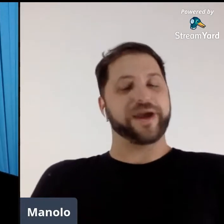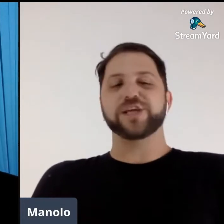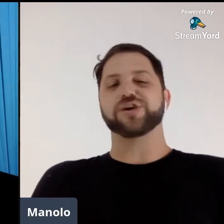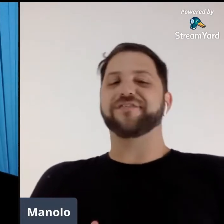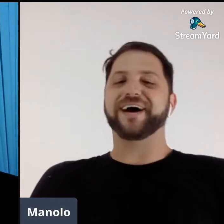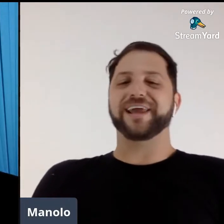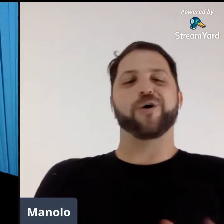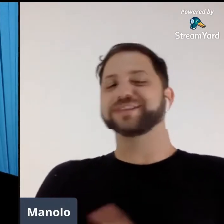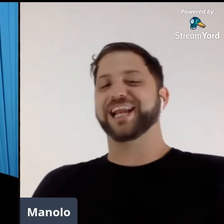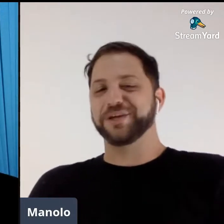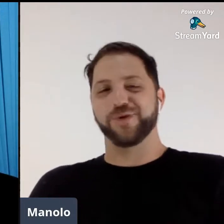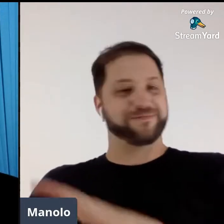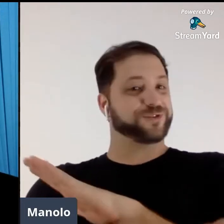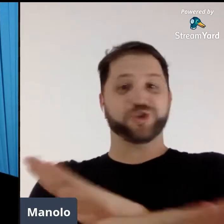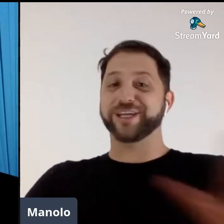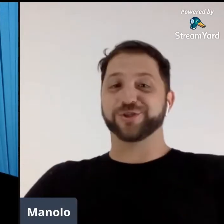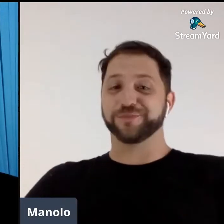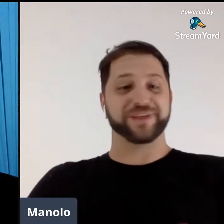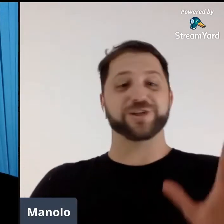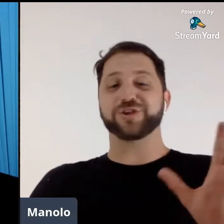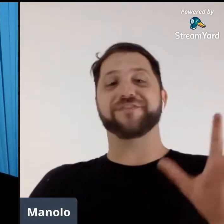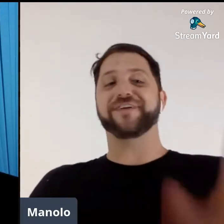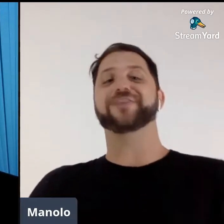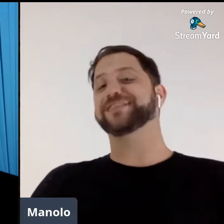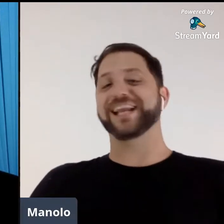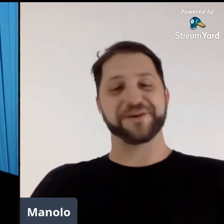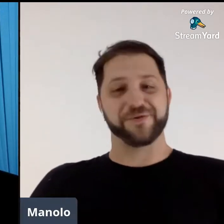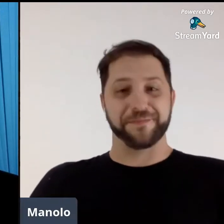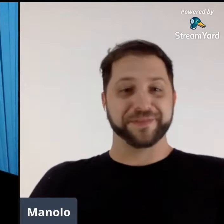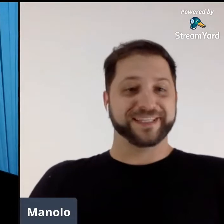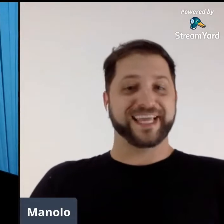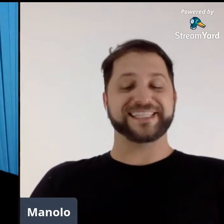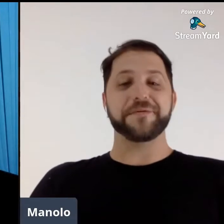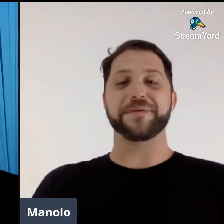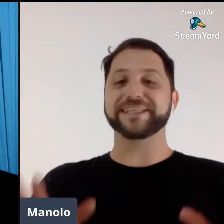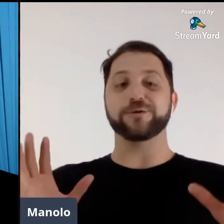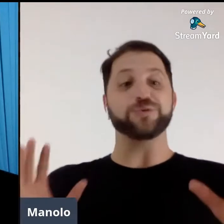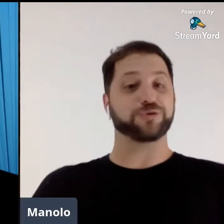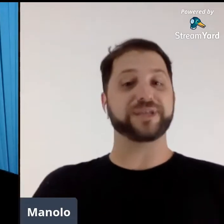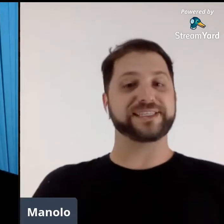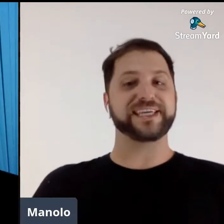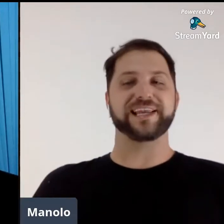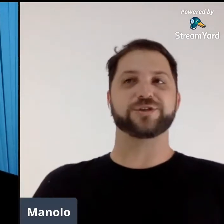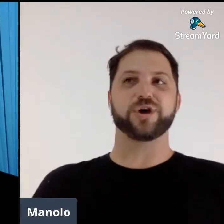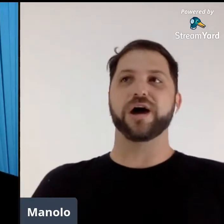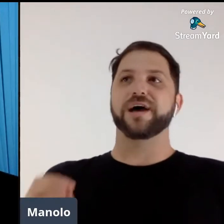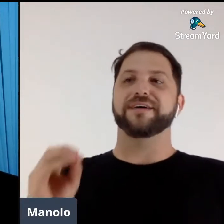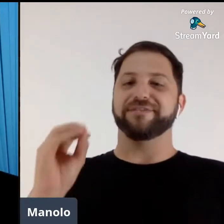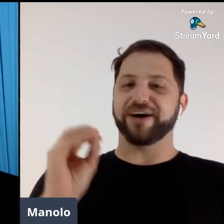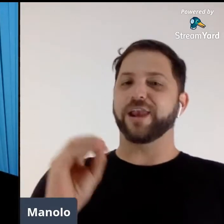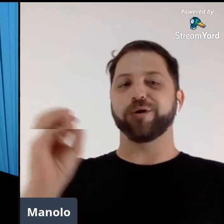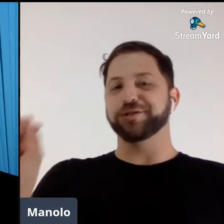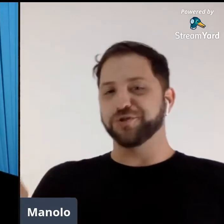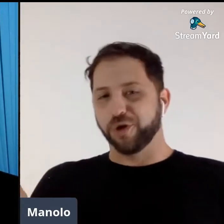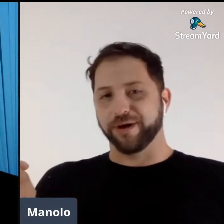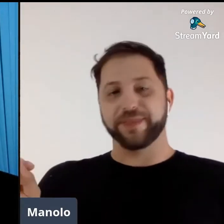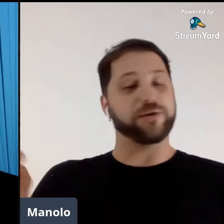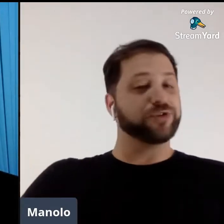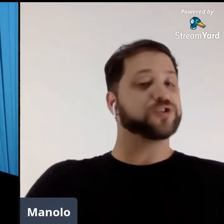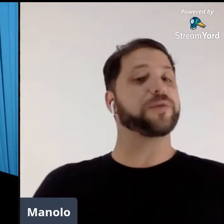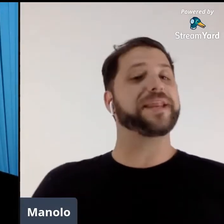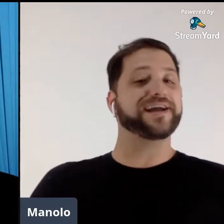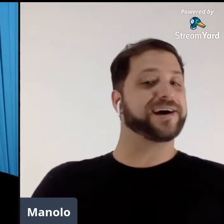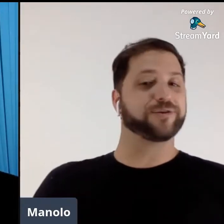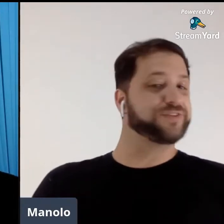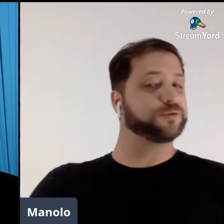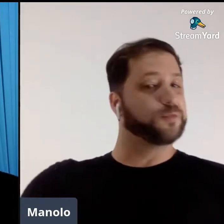pessoa normal, ele só fala outra língua, só isso, só fala outra língua. Tem que sempre pensar num surdo assim, ele só fala outro idioma. É